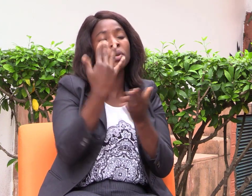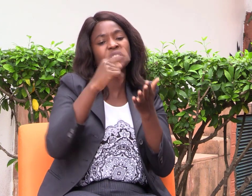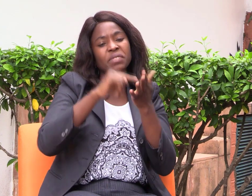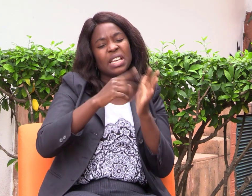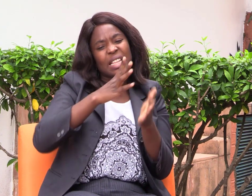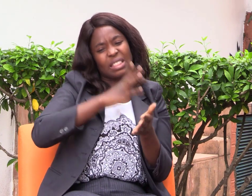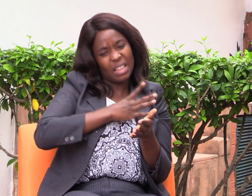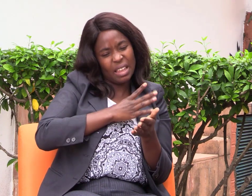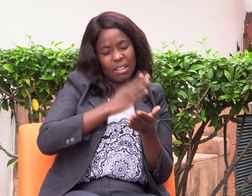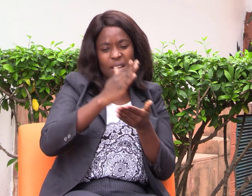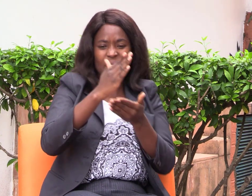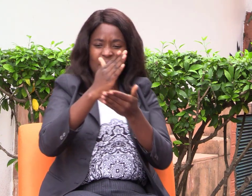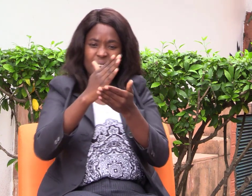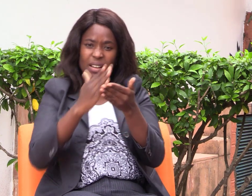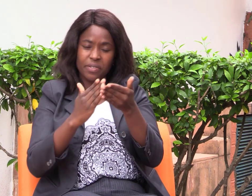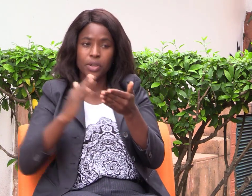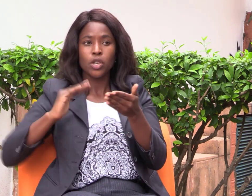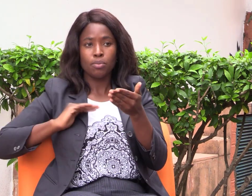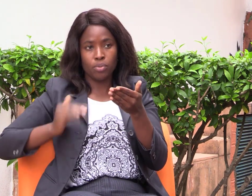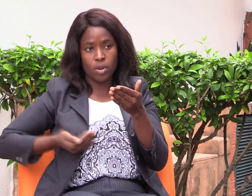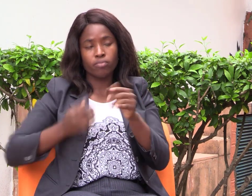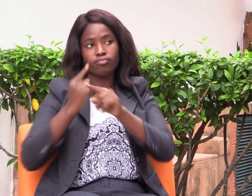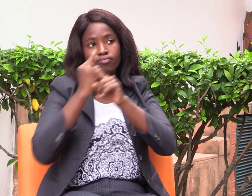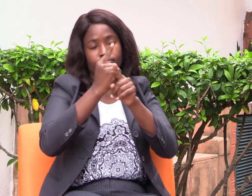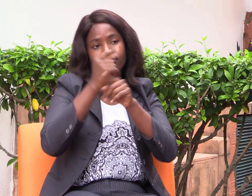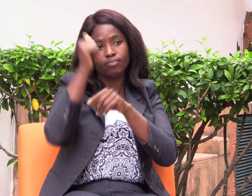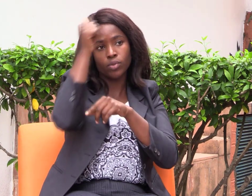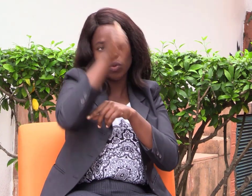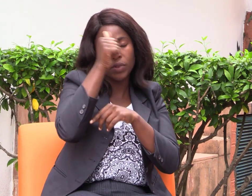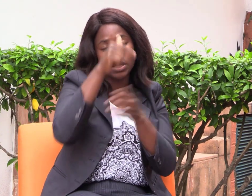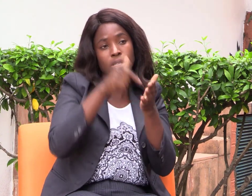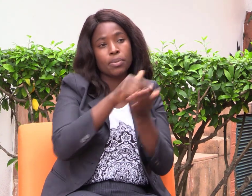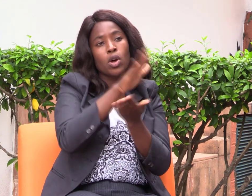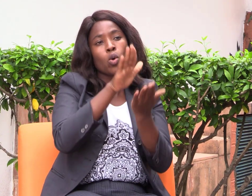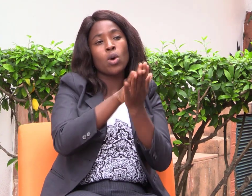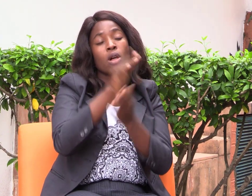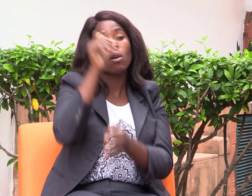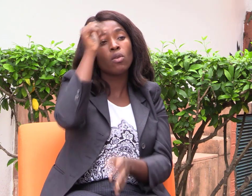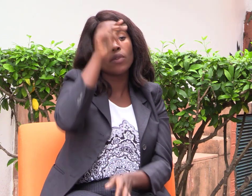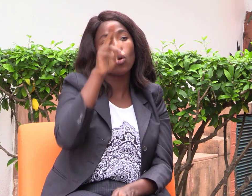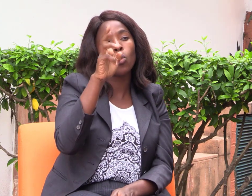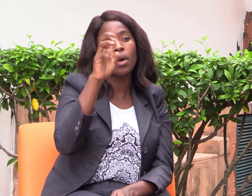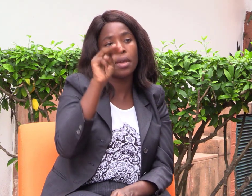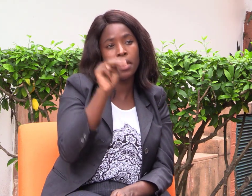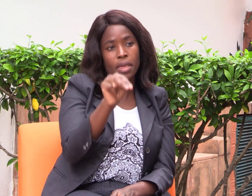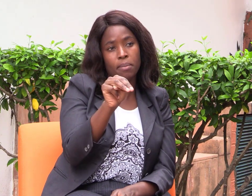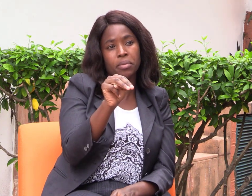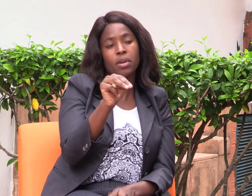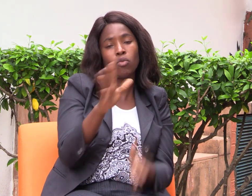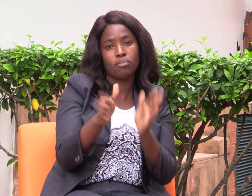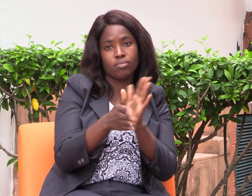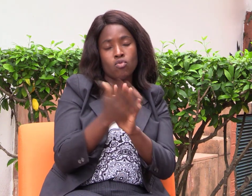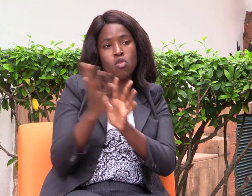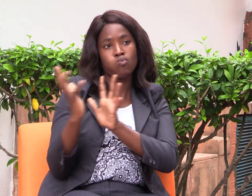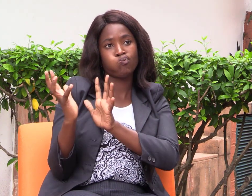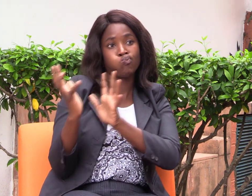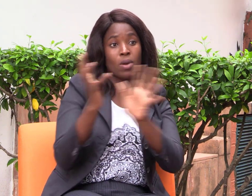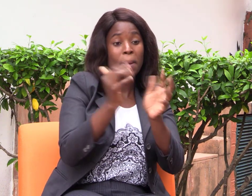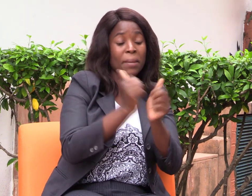nível superior, temos uma e outra mulher que consegue frequentar o ensino superior, que